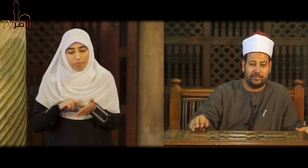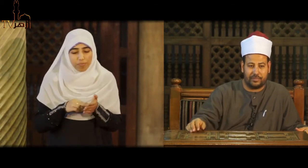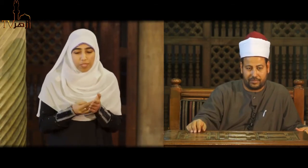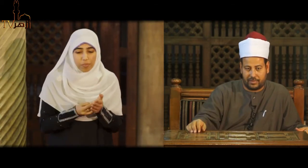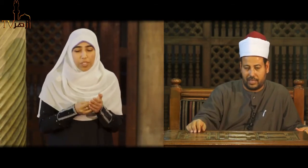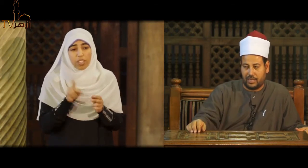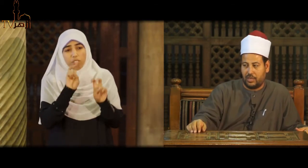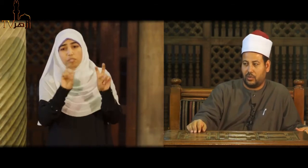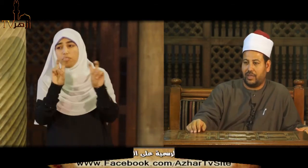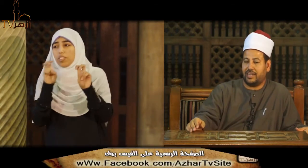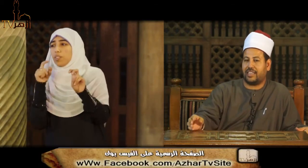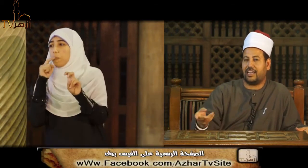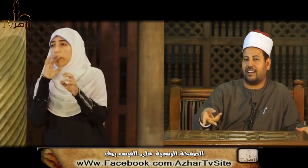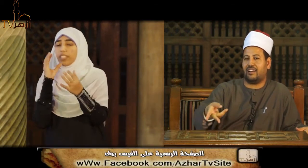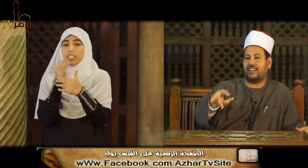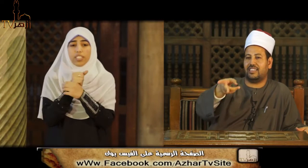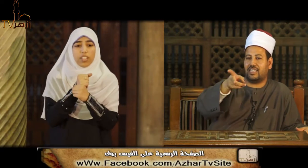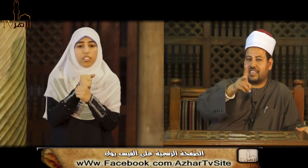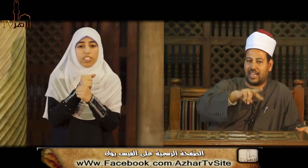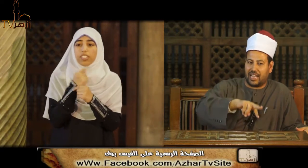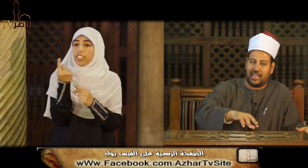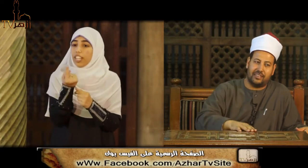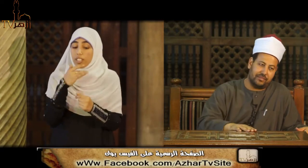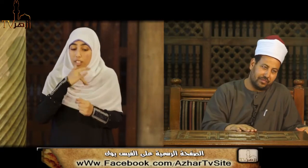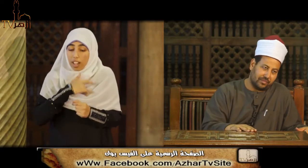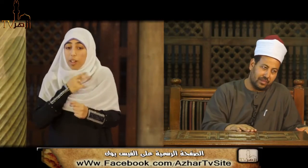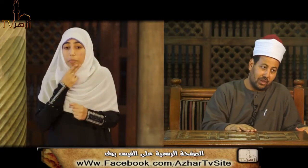الله. وإن كان خرج رياء